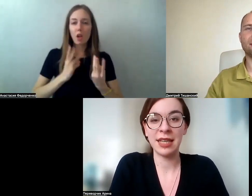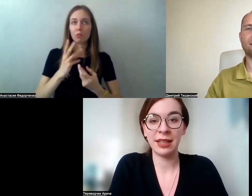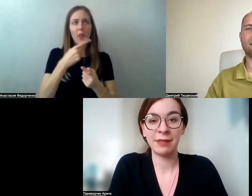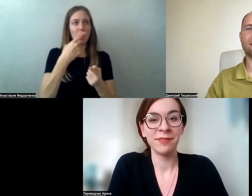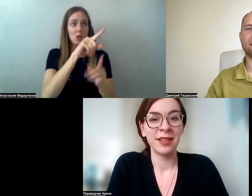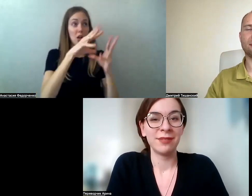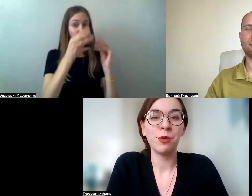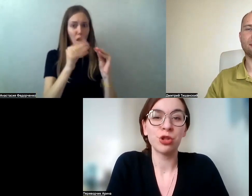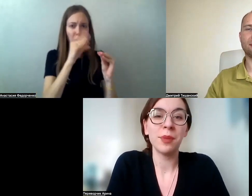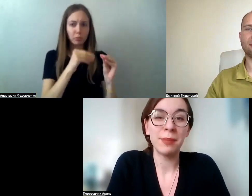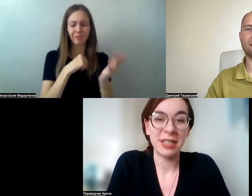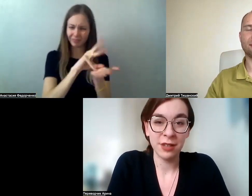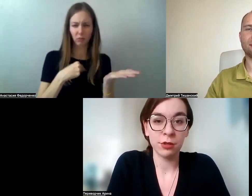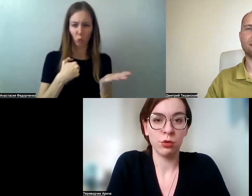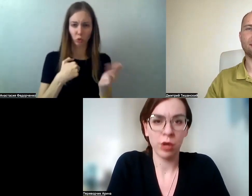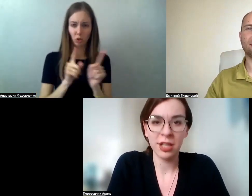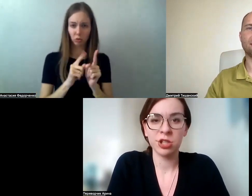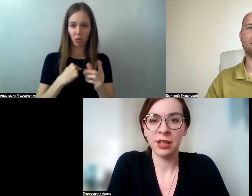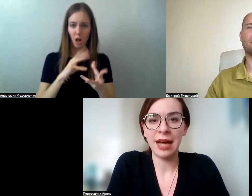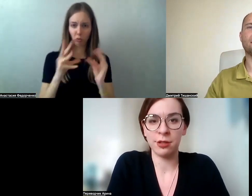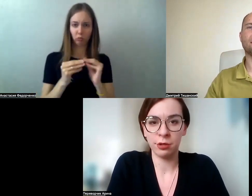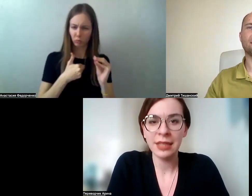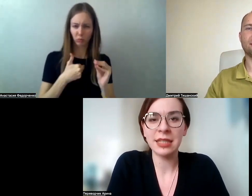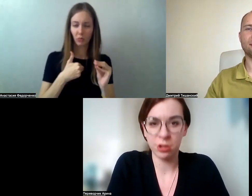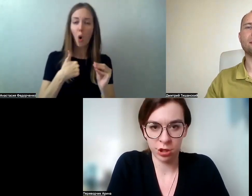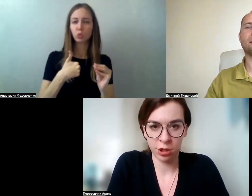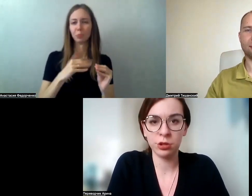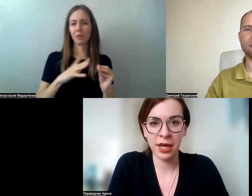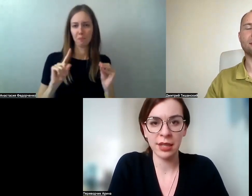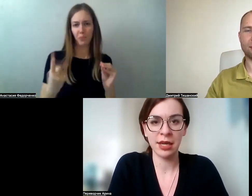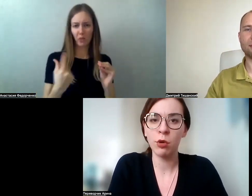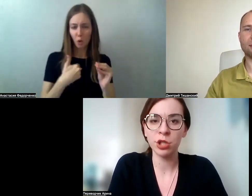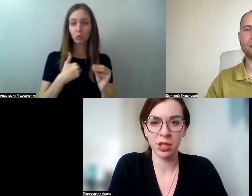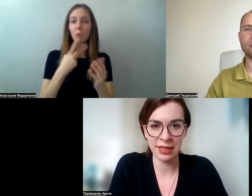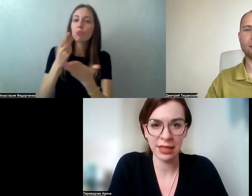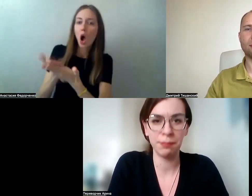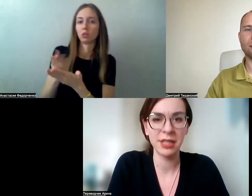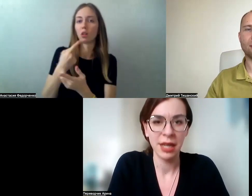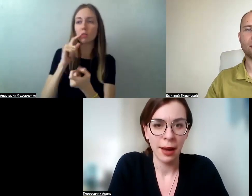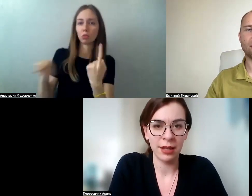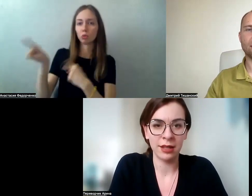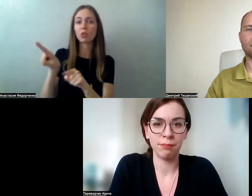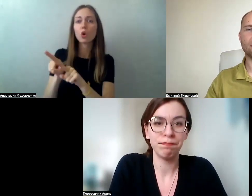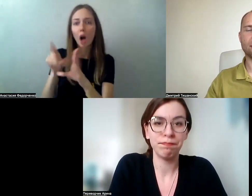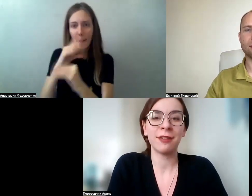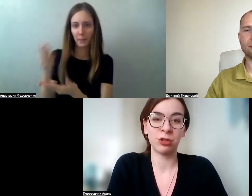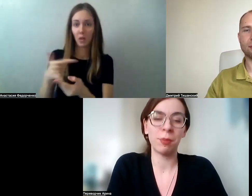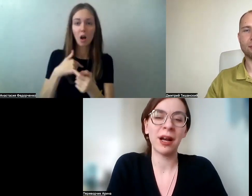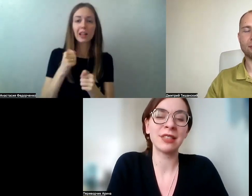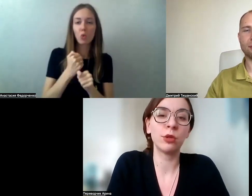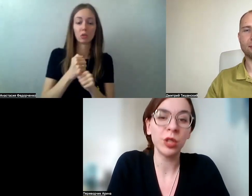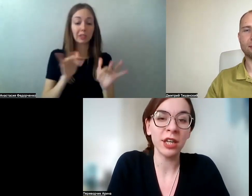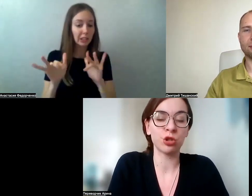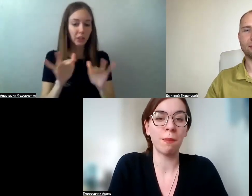бы хотела... Ну, что меня мотивирует? Ну, конечно, да, результаты слышащих людей. Я бы очень хотела быть первой,